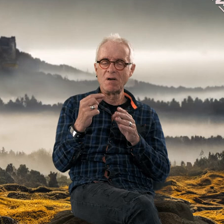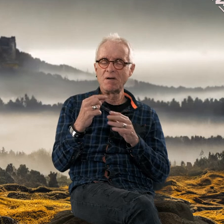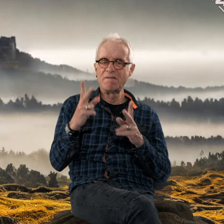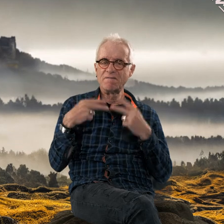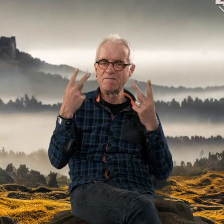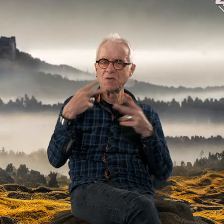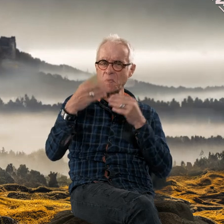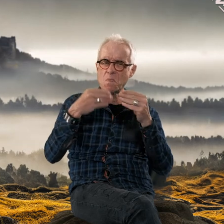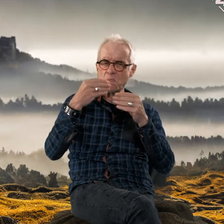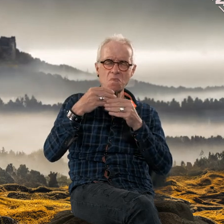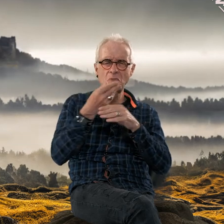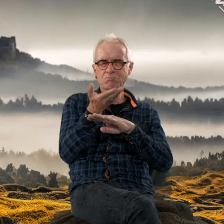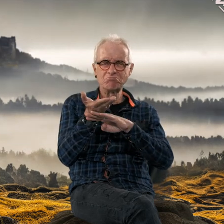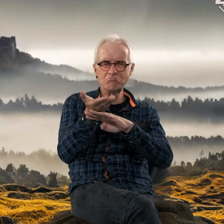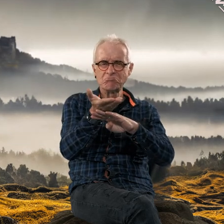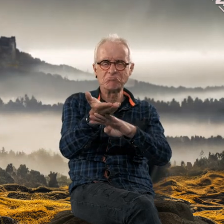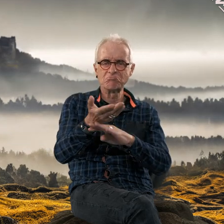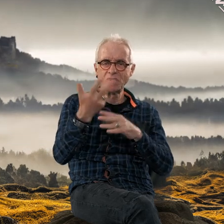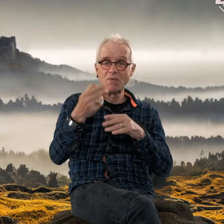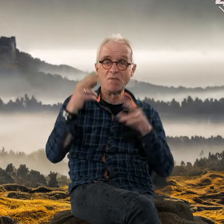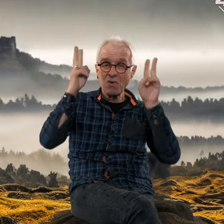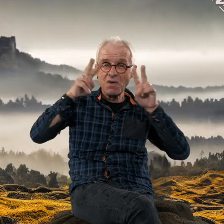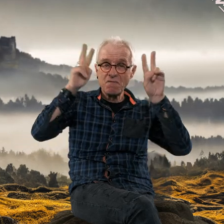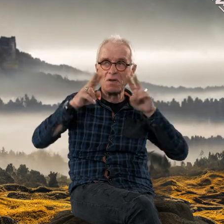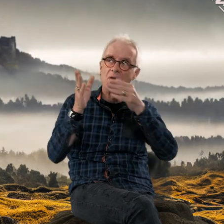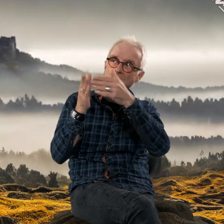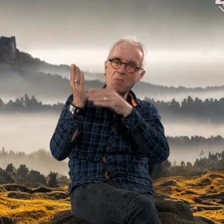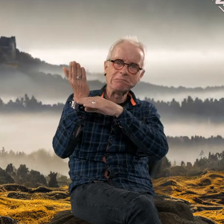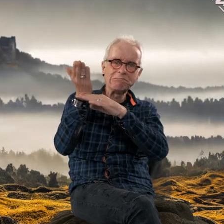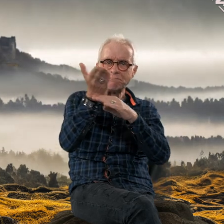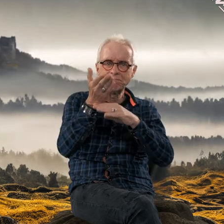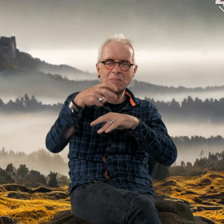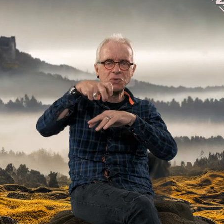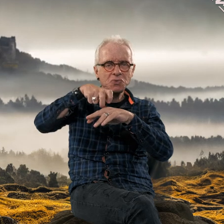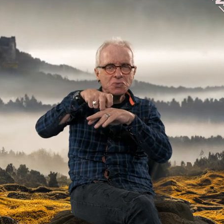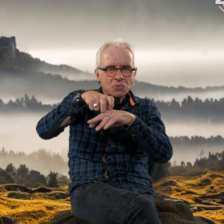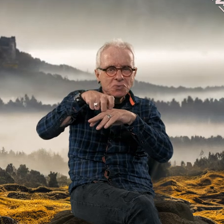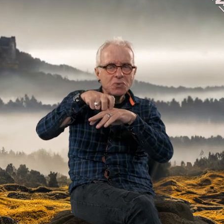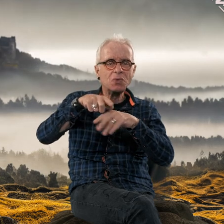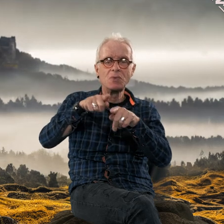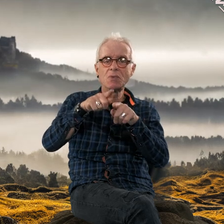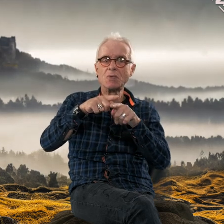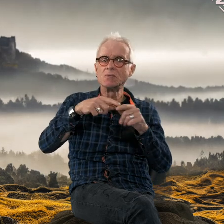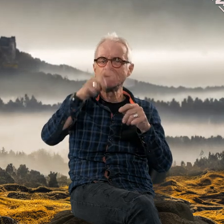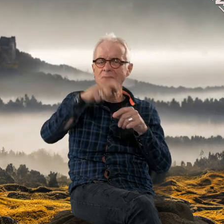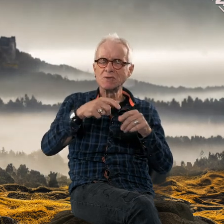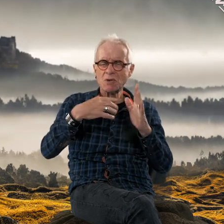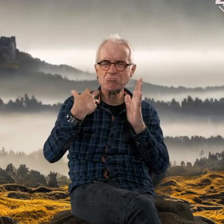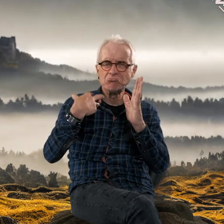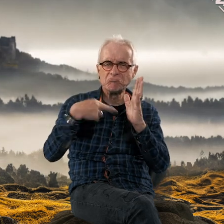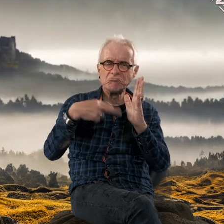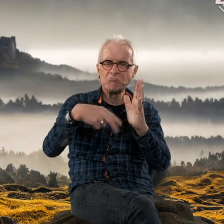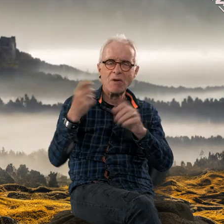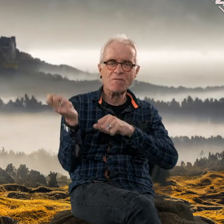vie par le monde. Il tendait sa main aux cavaliers sur les routes avec des génuflexions s'approchaient des moissonneurs ou restaient